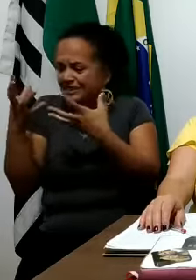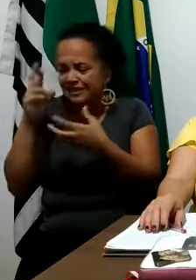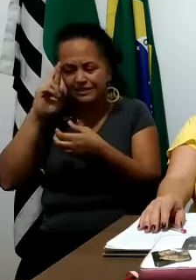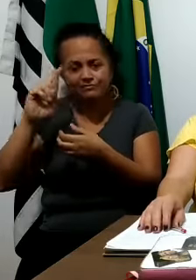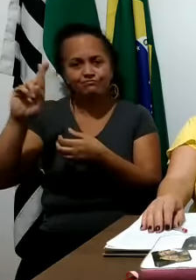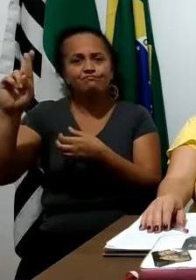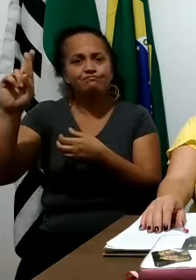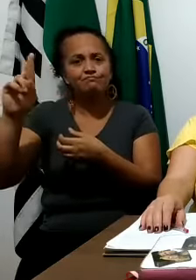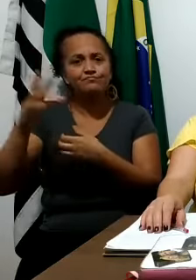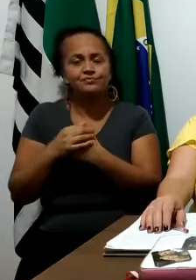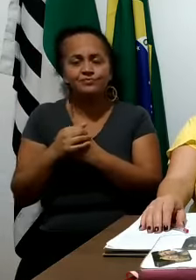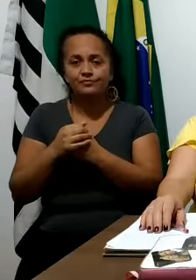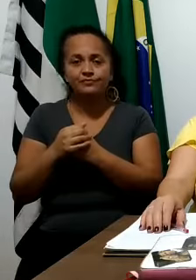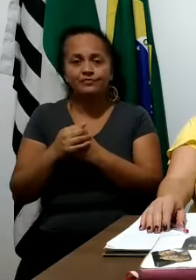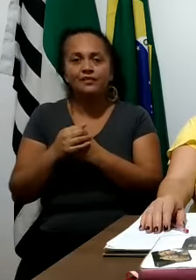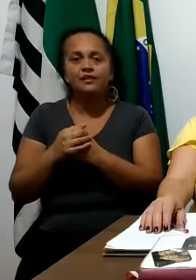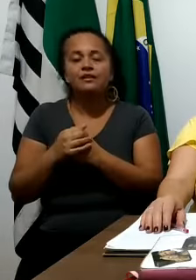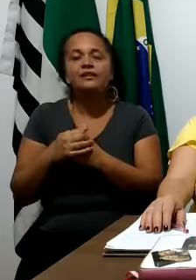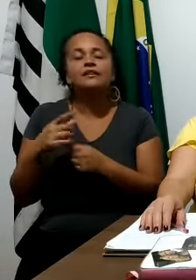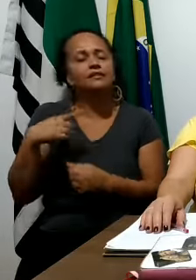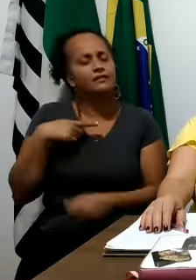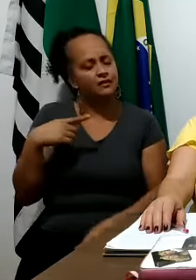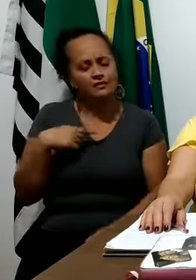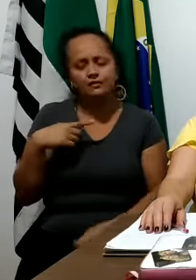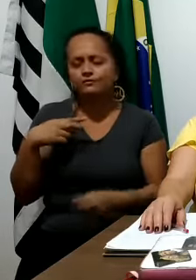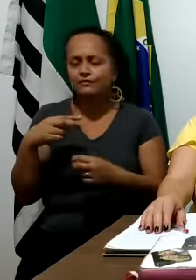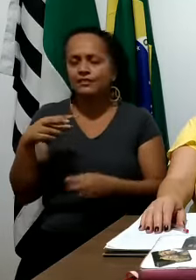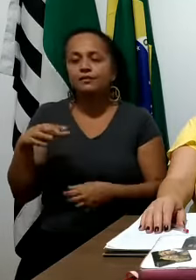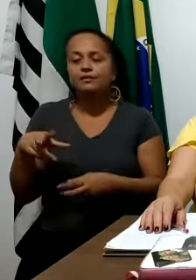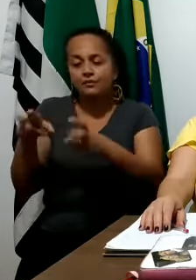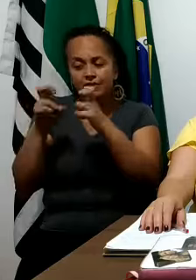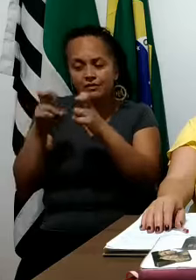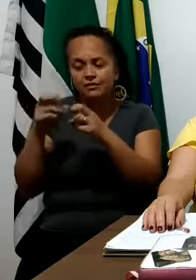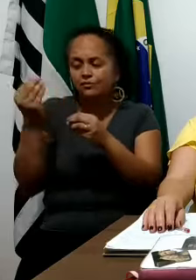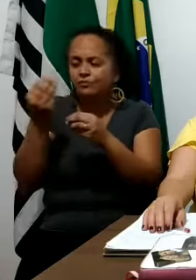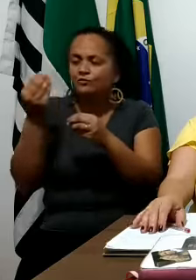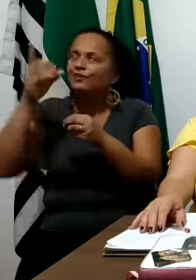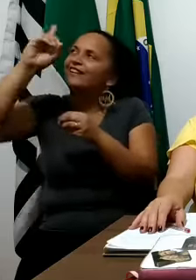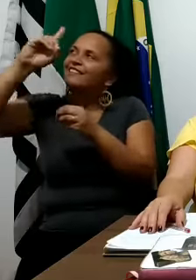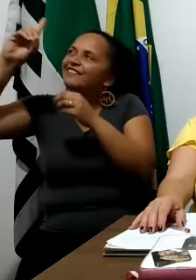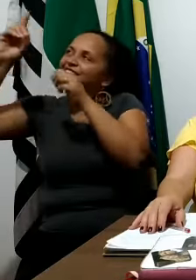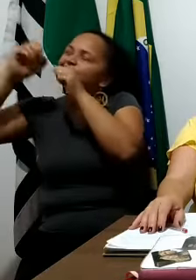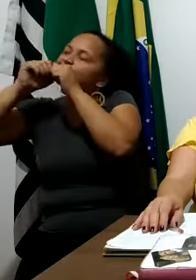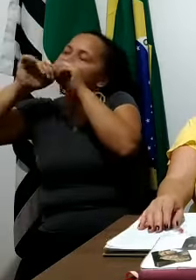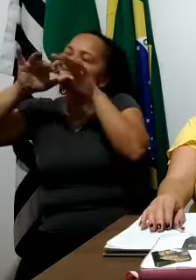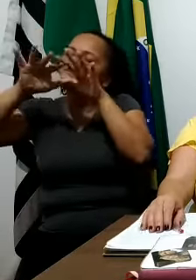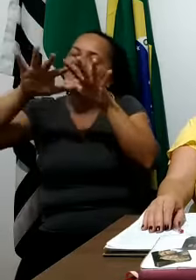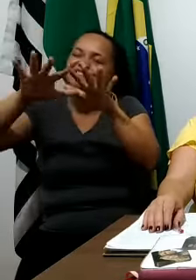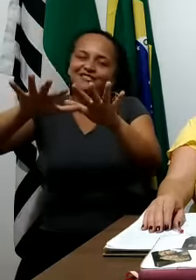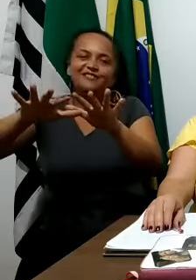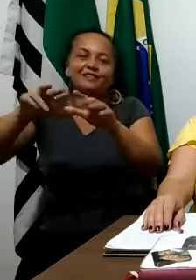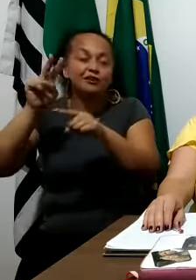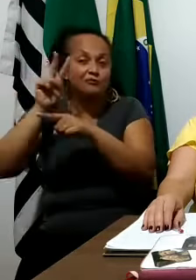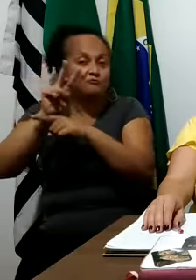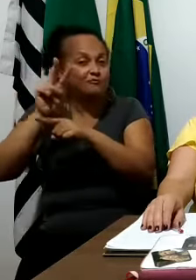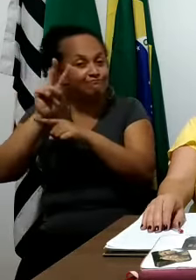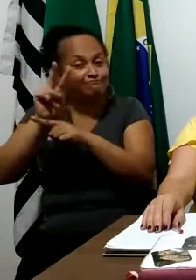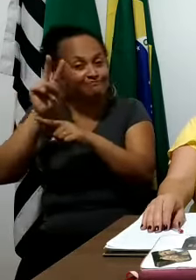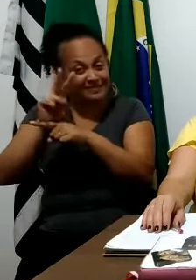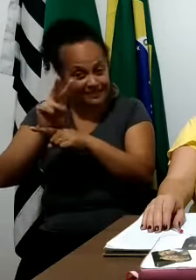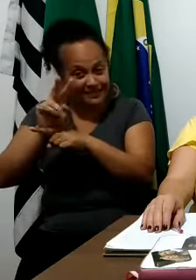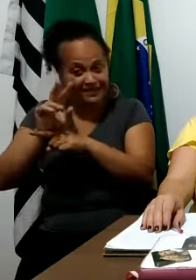Senhor. E nós temos visto o quanto Deus tem nos abençoado, nos protegido, né? Nesses momentos difíceis. Porque quem